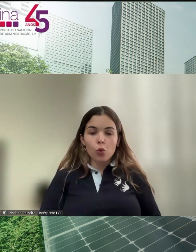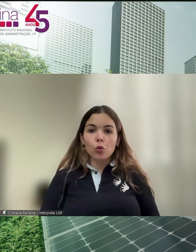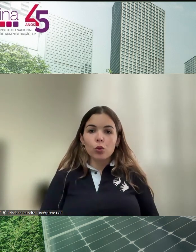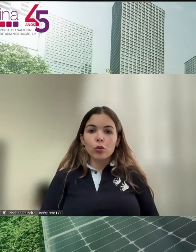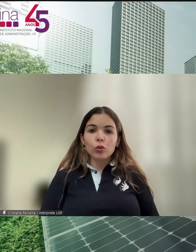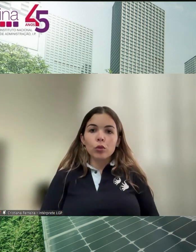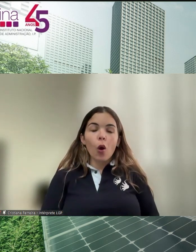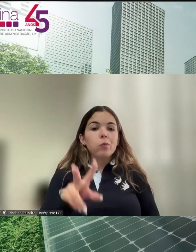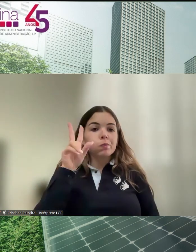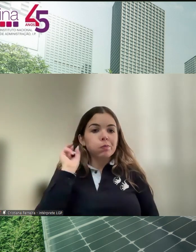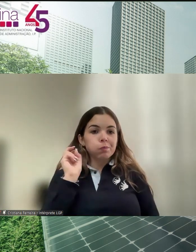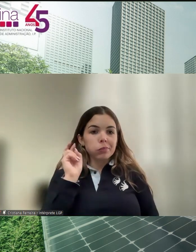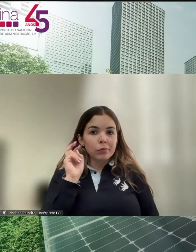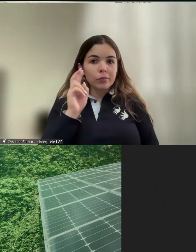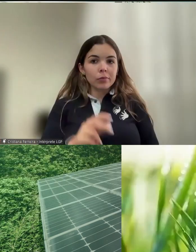para ouvirmos